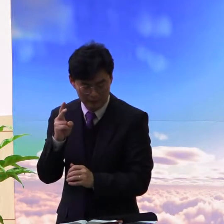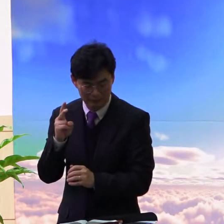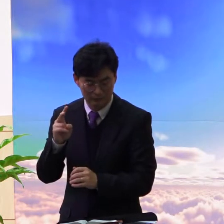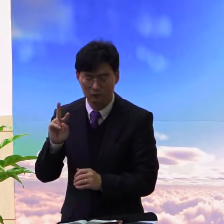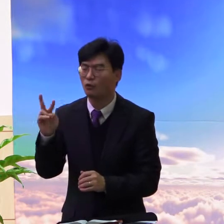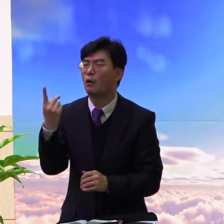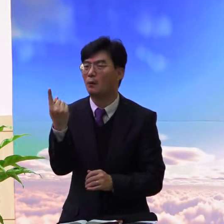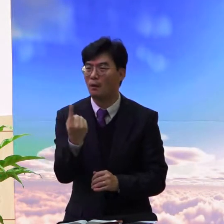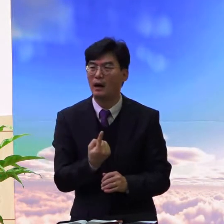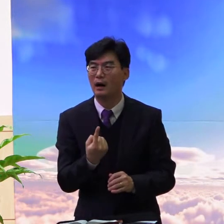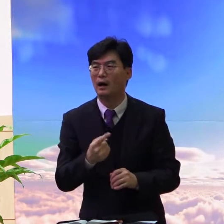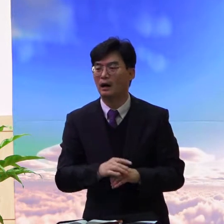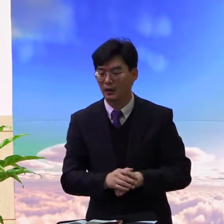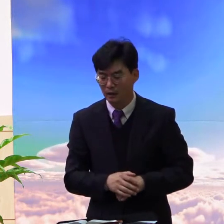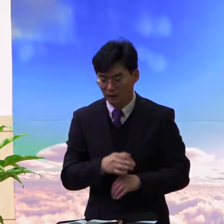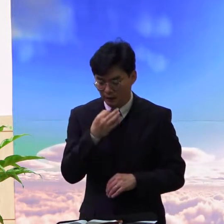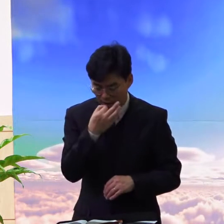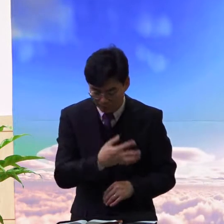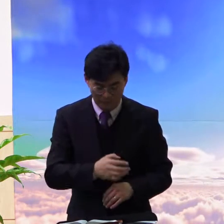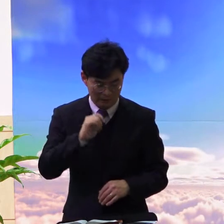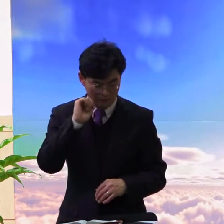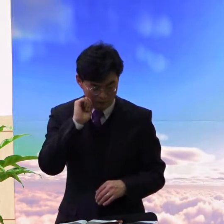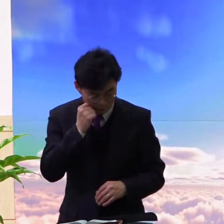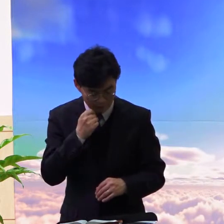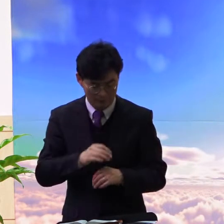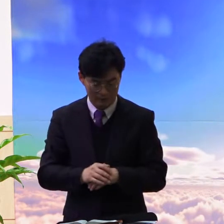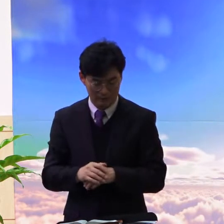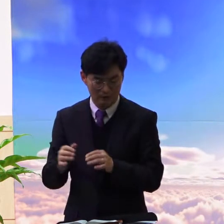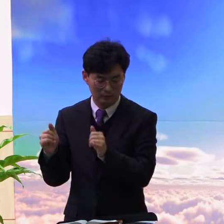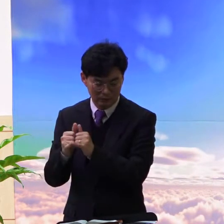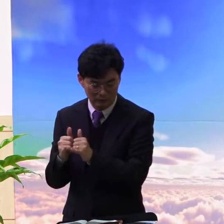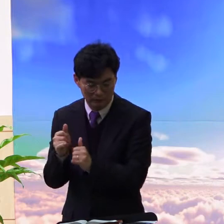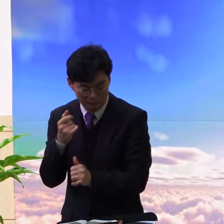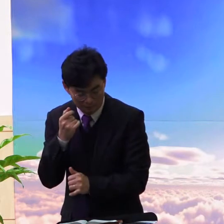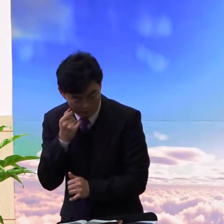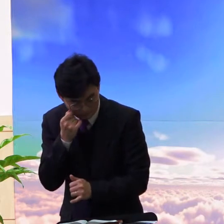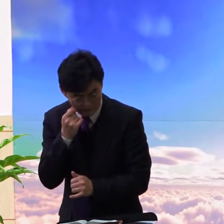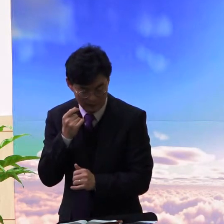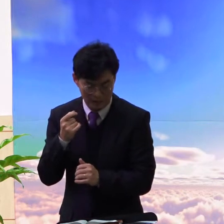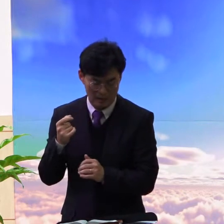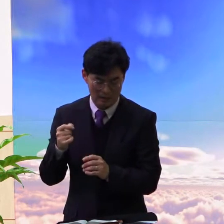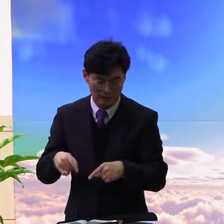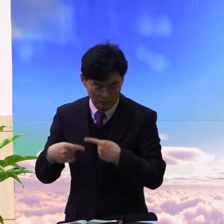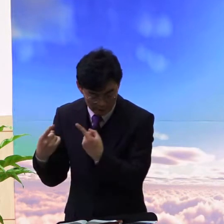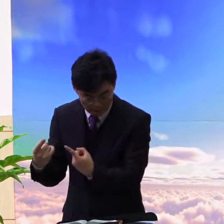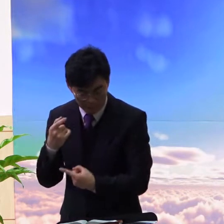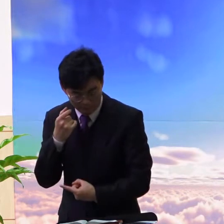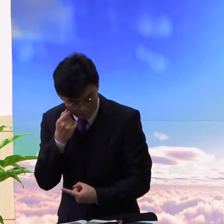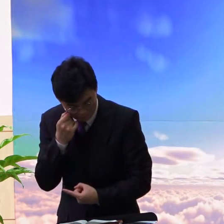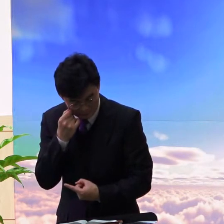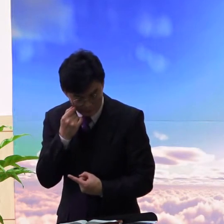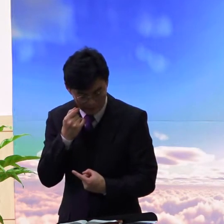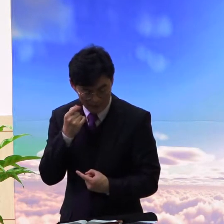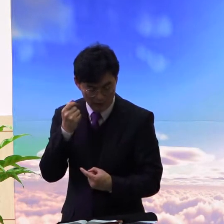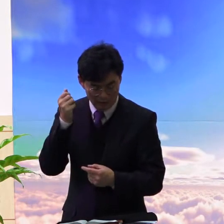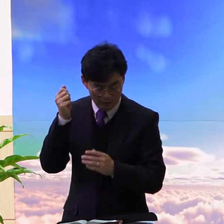때문에 백성들이 그 길로 말미암아 마음이 상하니라, 마음이 상했던